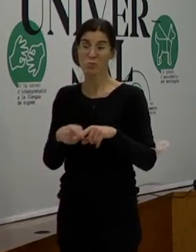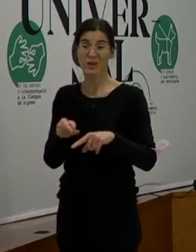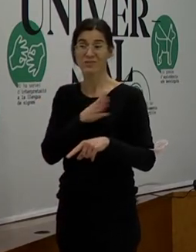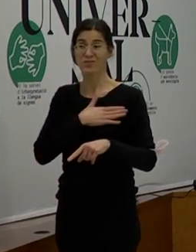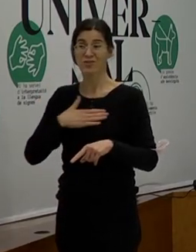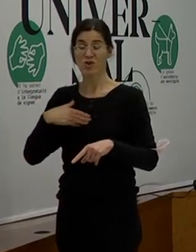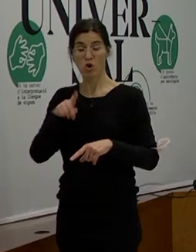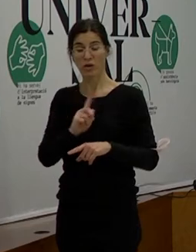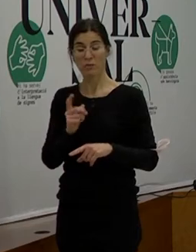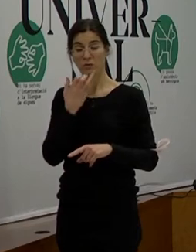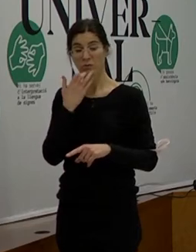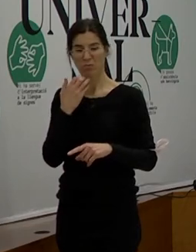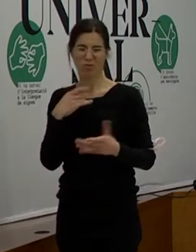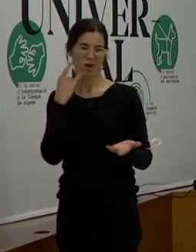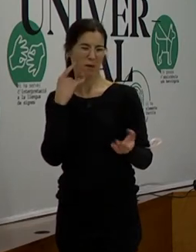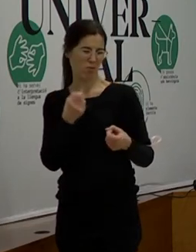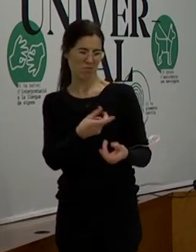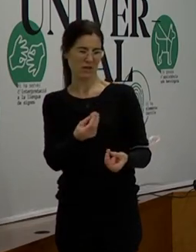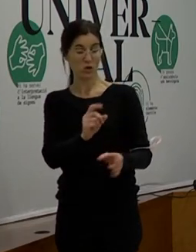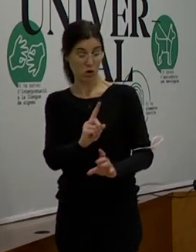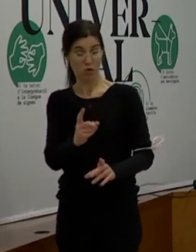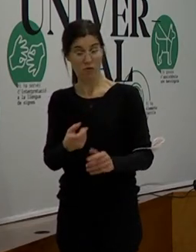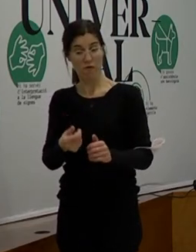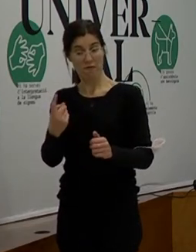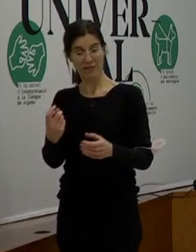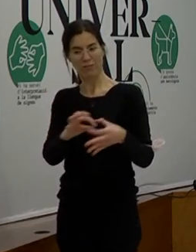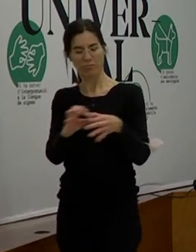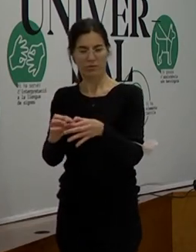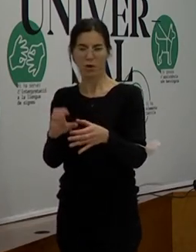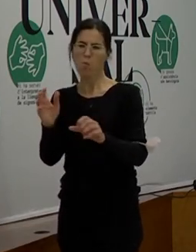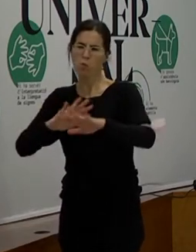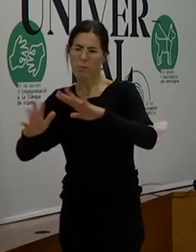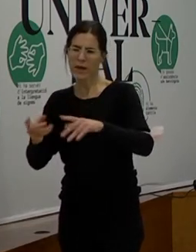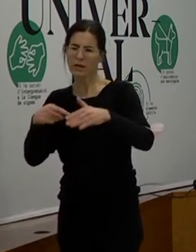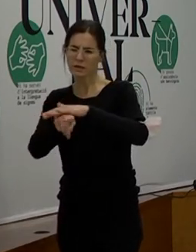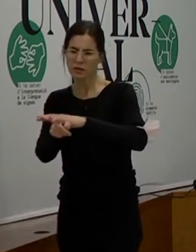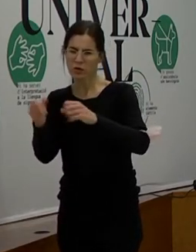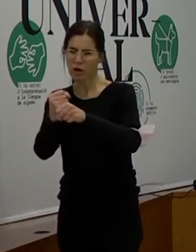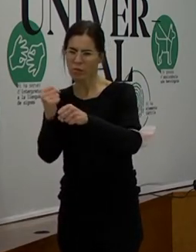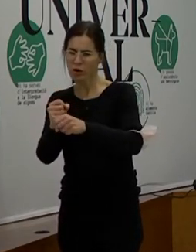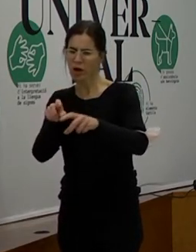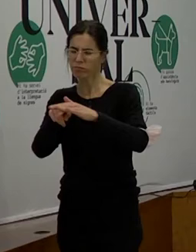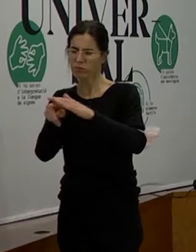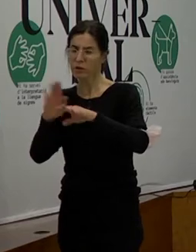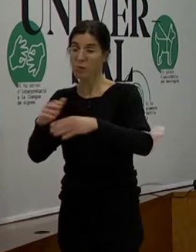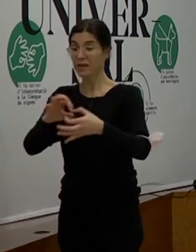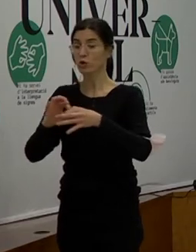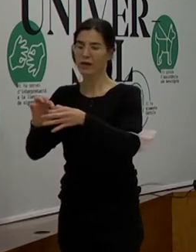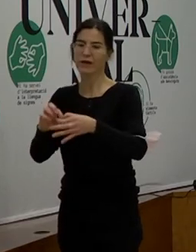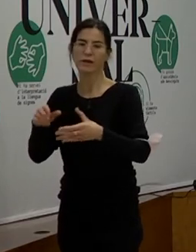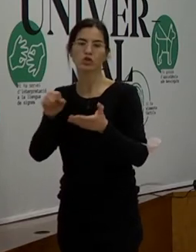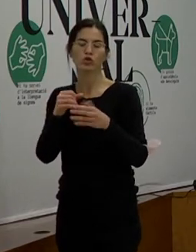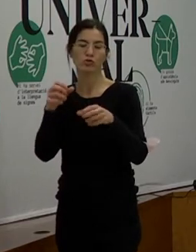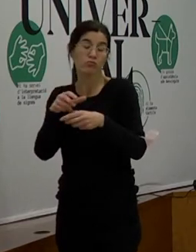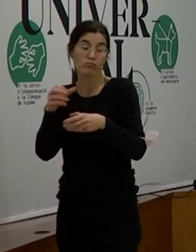volem tindre un quarto de bany, no. Darrere té que haver tot un moviment d'inserció laboral, de solidaritat social i